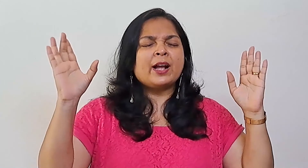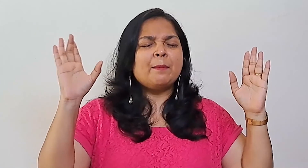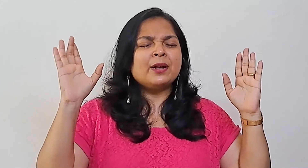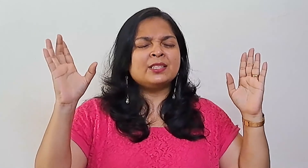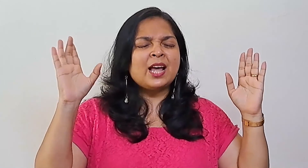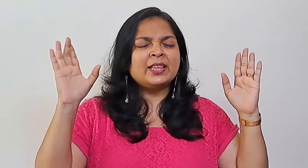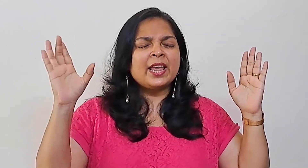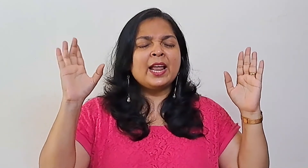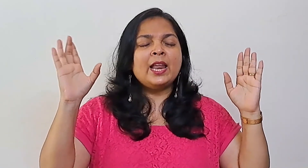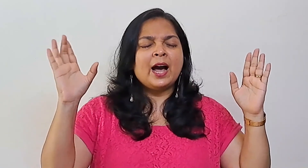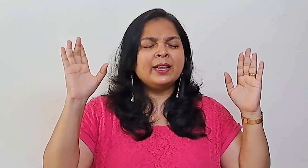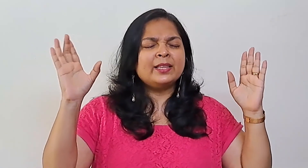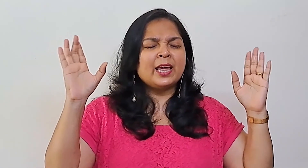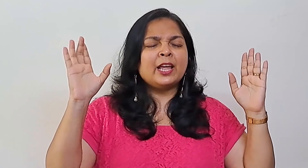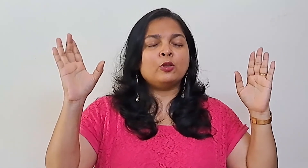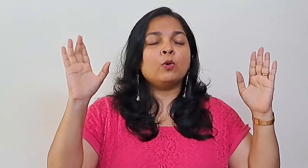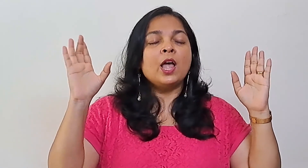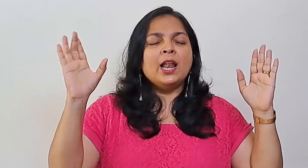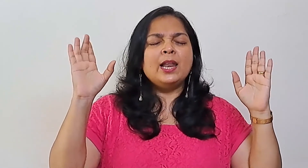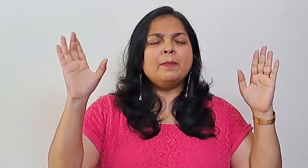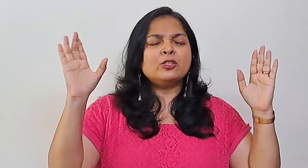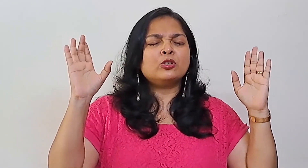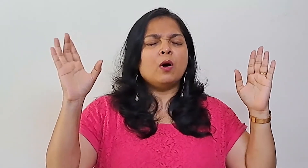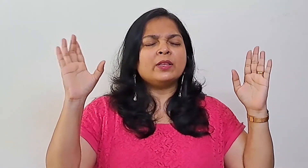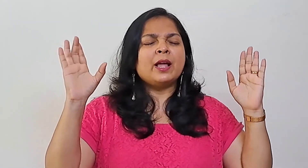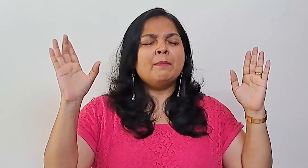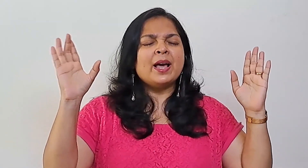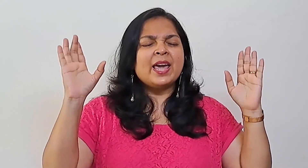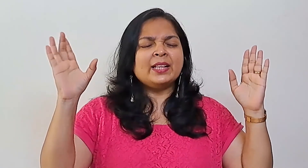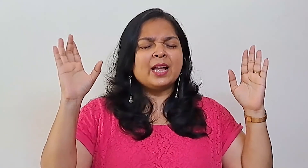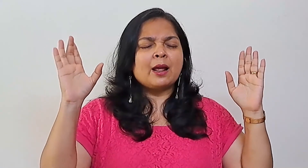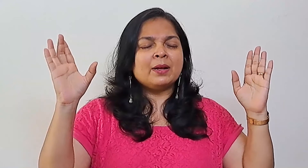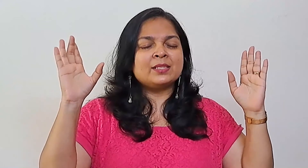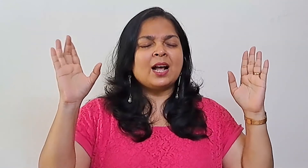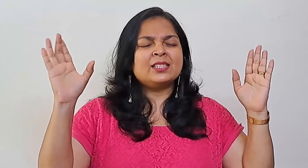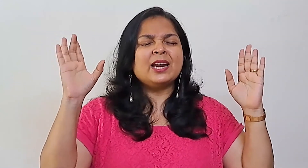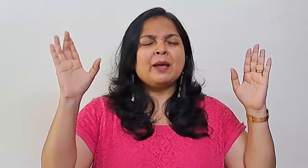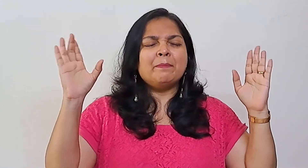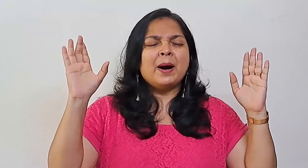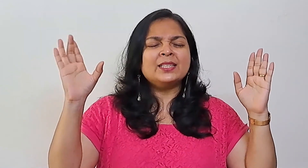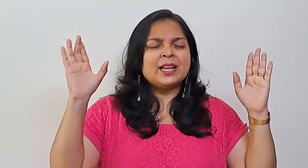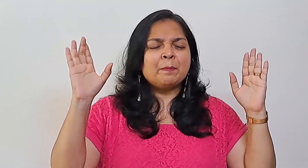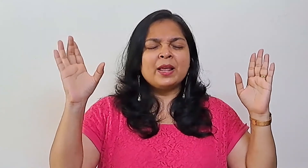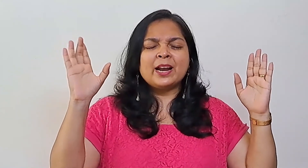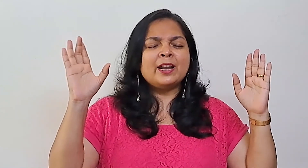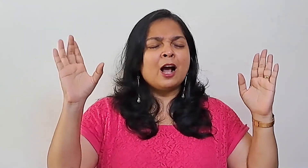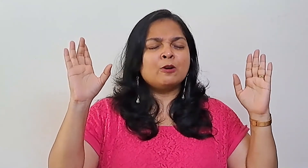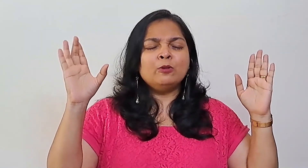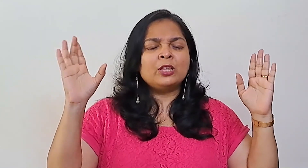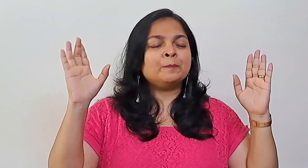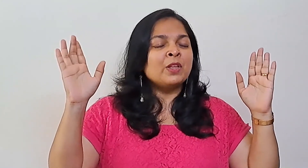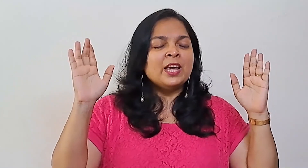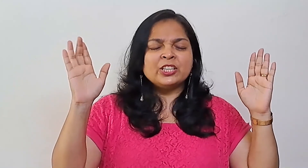ਇਜ਼ ਰਿਸਟੋਰਡ, ਹੈਲਥ ਇਜ਼ ਰਿਸਟੋਰਡ ਇਨ ਦ ਨੇਮ ਆਫ ਜੀਸਸ। ਧੰਨਵਾਦ ਪਿਤਾ ਪਰਮੇਸ਼ਵਰ। ਸਿਰ ਦੇ ਬਾਲਾਂ ਤੋਂ ਲੈ ਕੇ ਪੈਰਾਂ